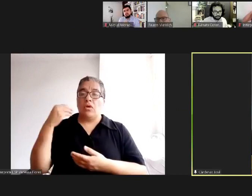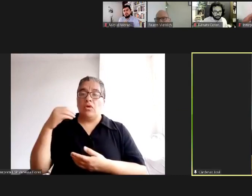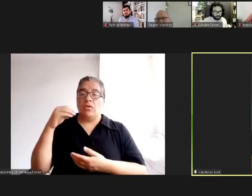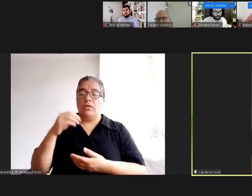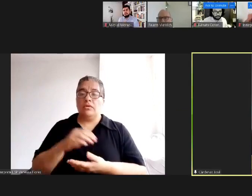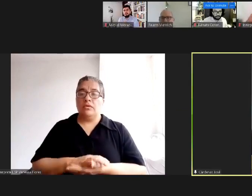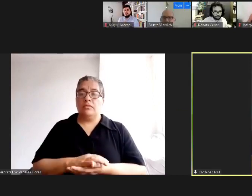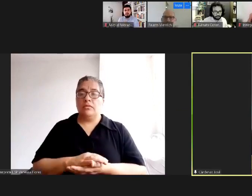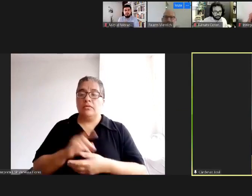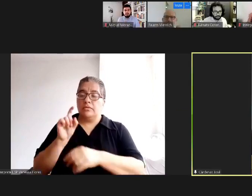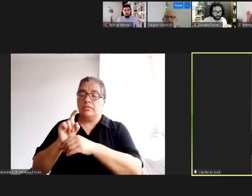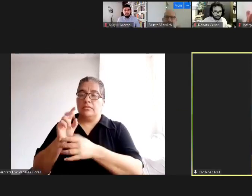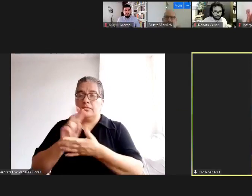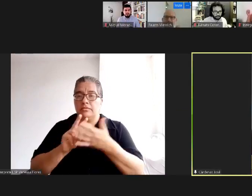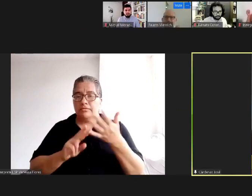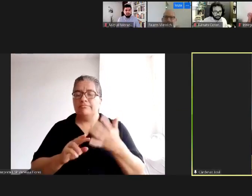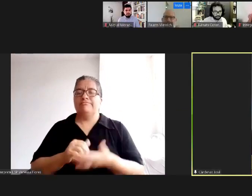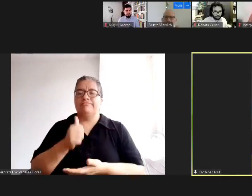Fausto, tus últimas palabras, por favor.